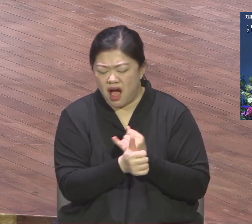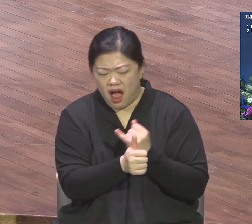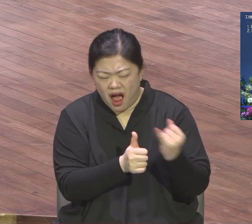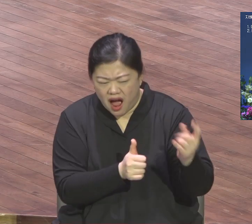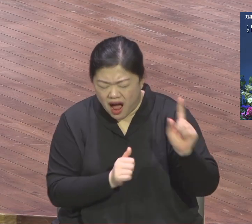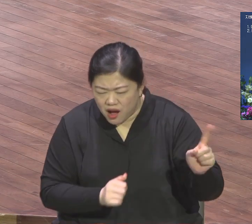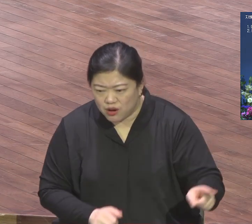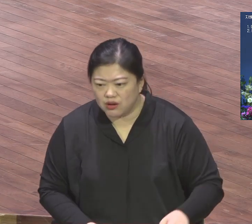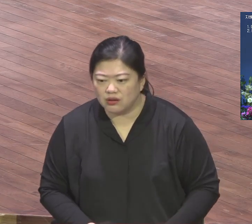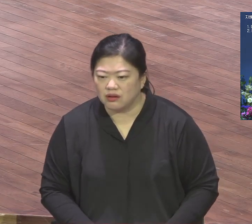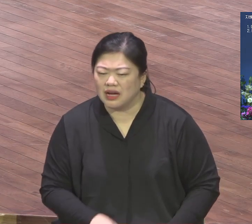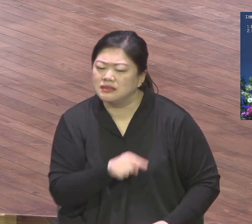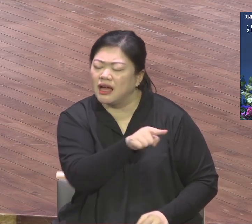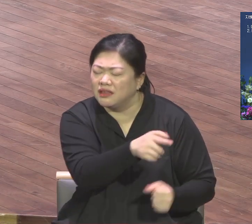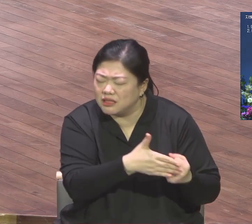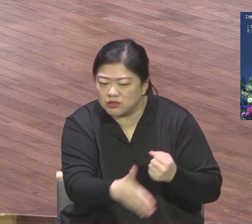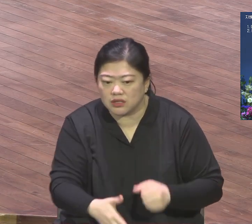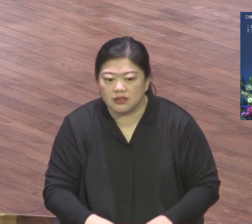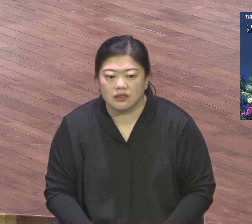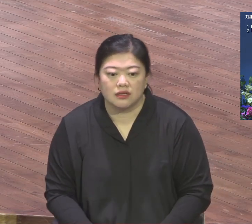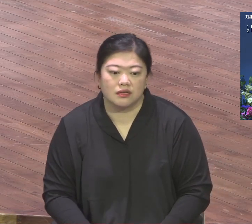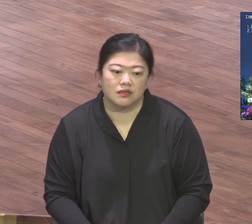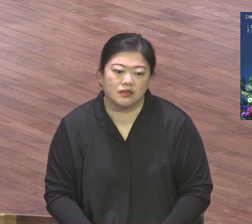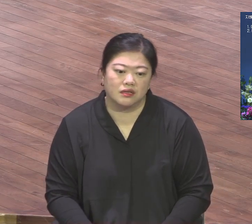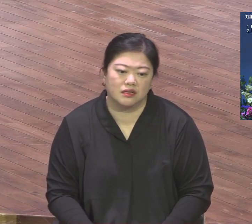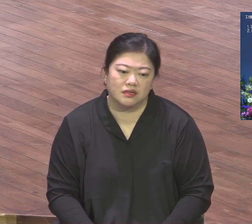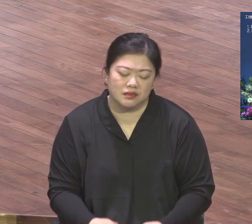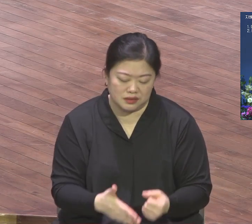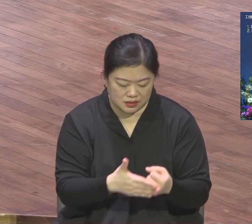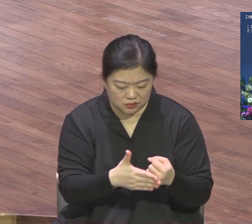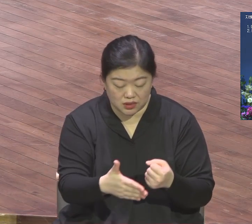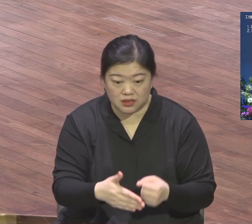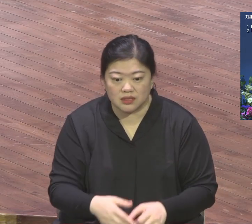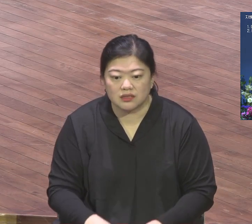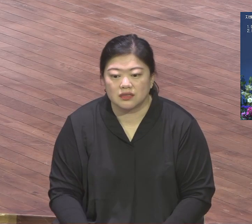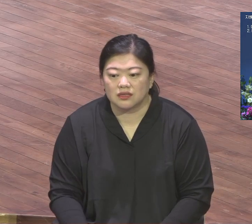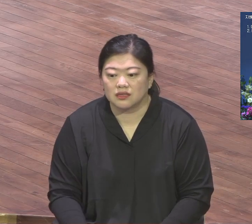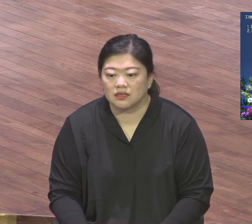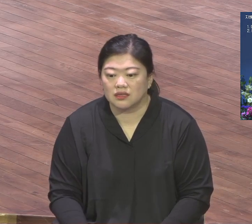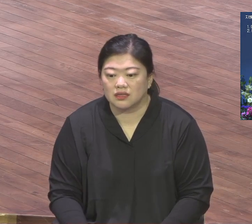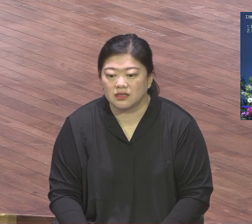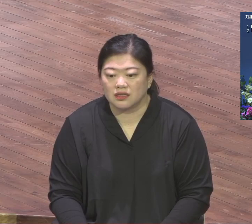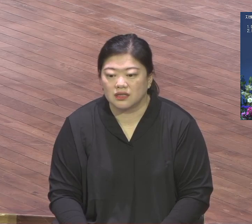됐다고. 그게 회개입니까? 그게 뭐 회개입니까? 변명이지.